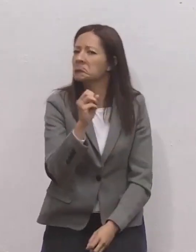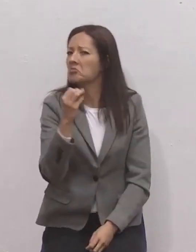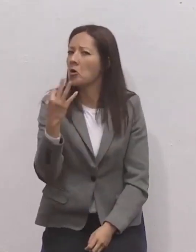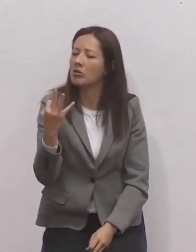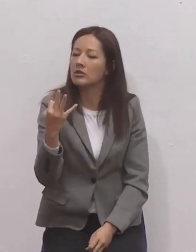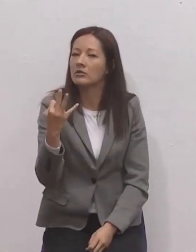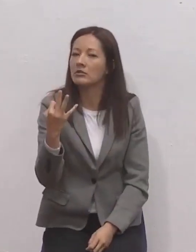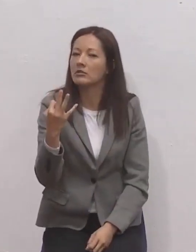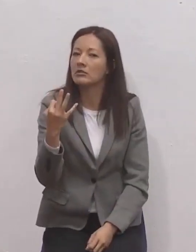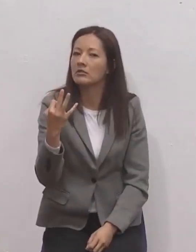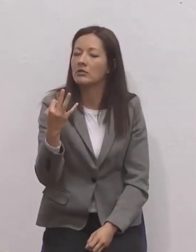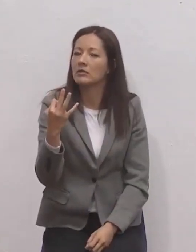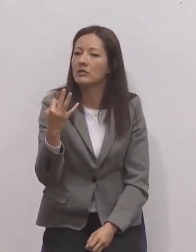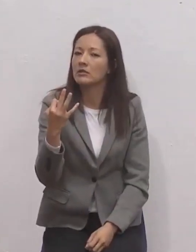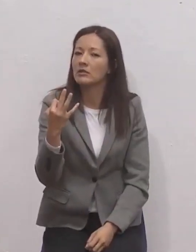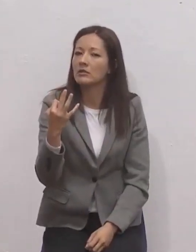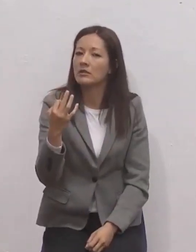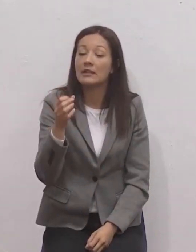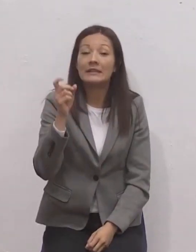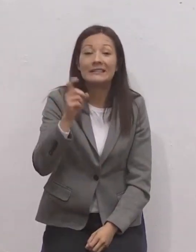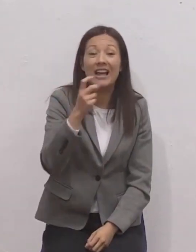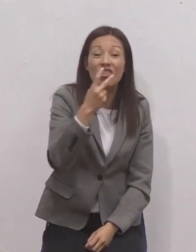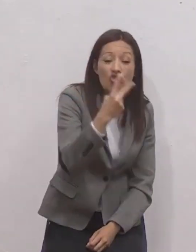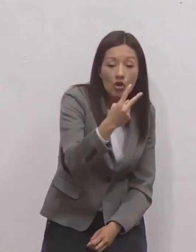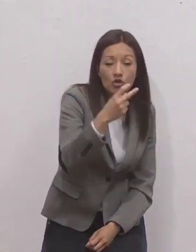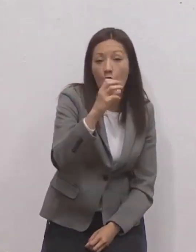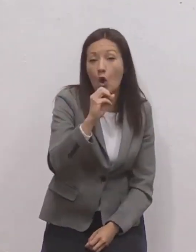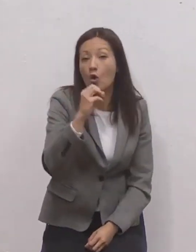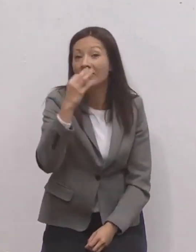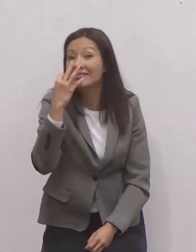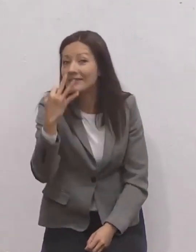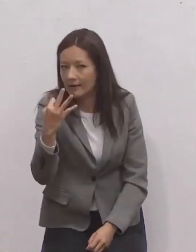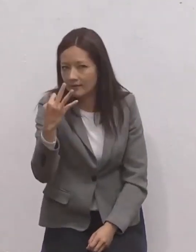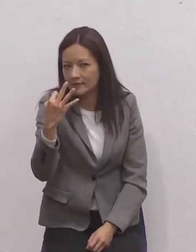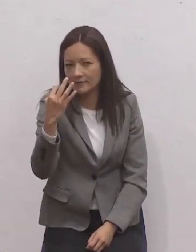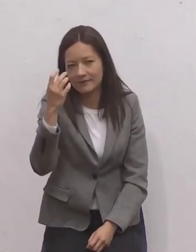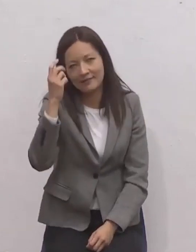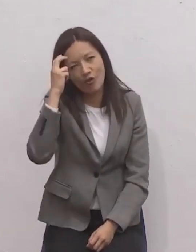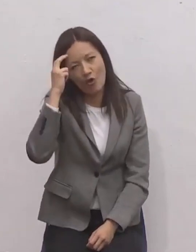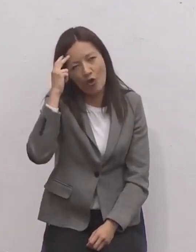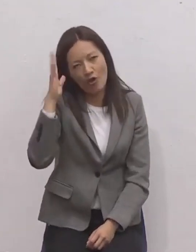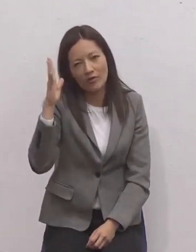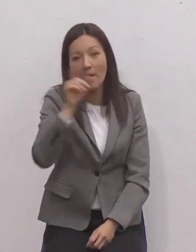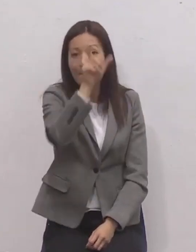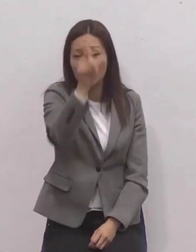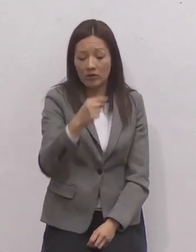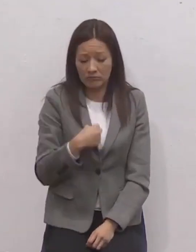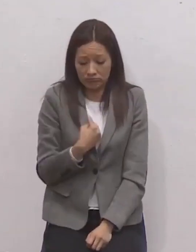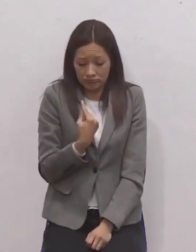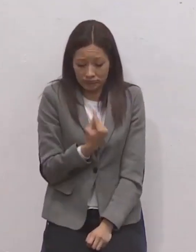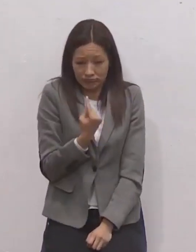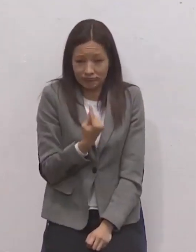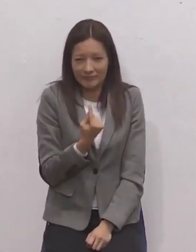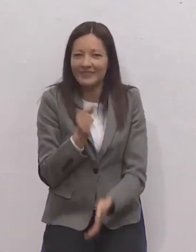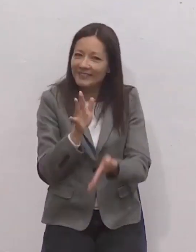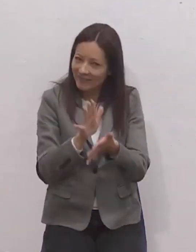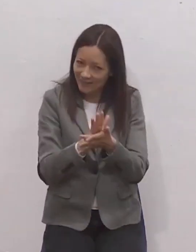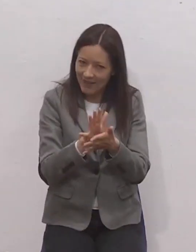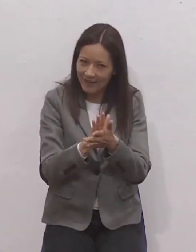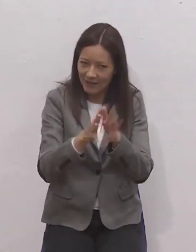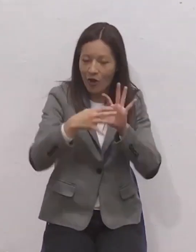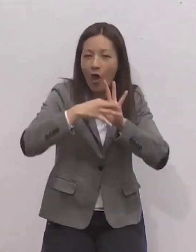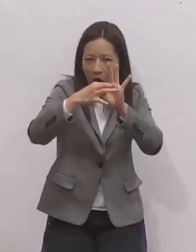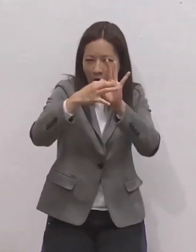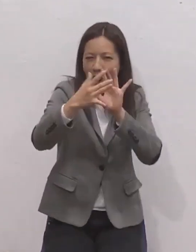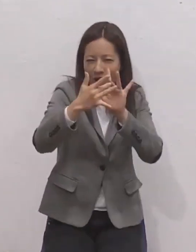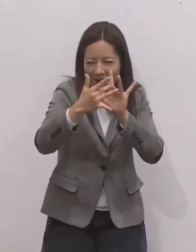pero fíjese, tienen que ser ¿qué? Dos o tres. Claro, las personas que están solitas, pues bueno, aquí estamos más de dos